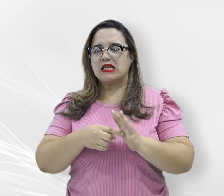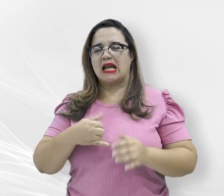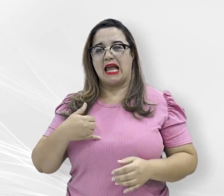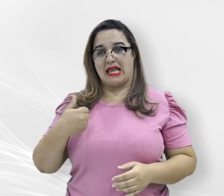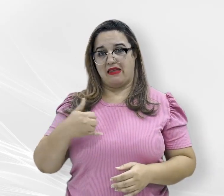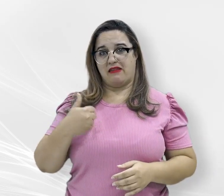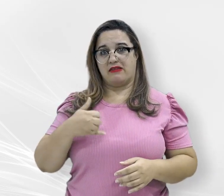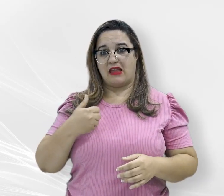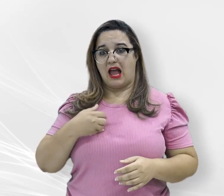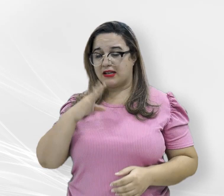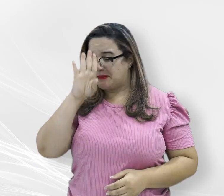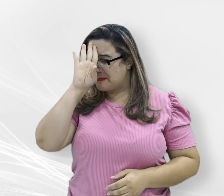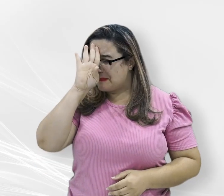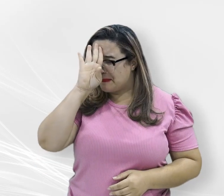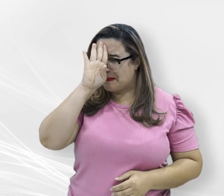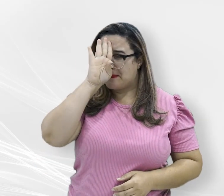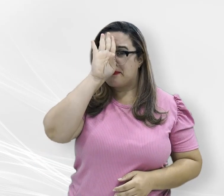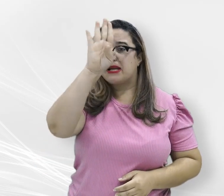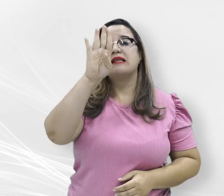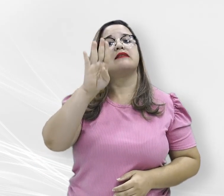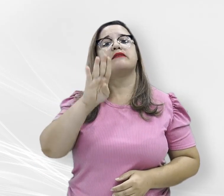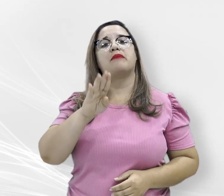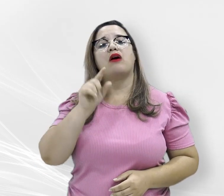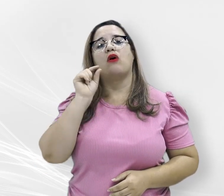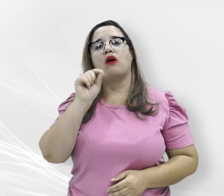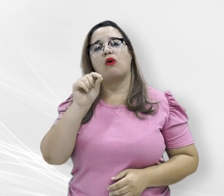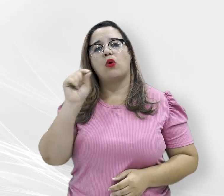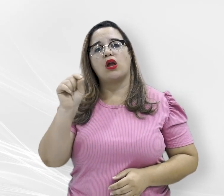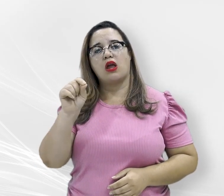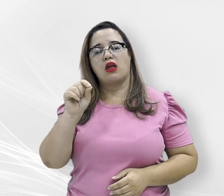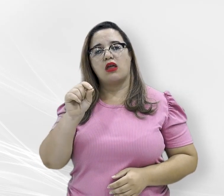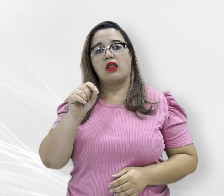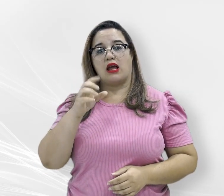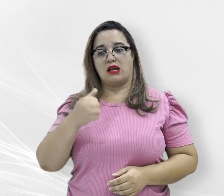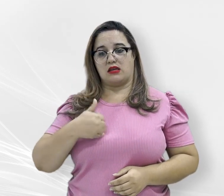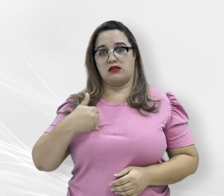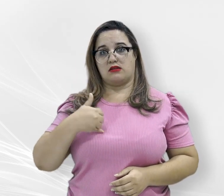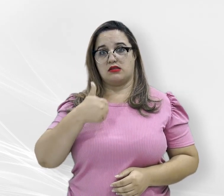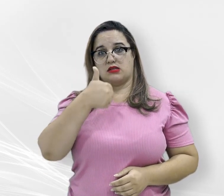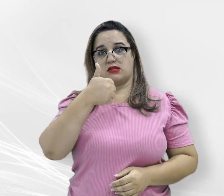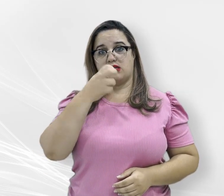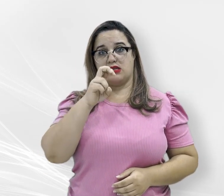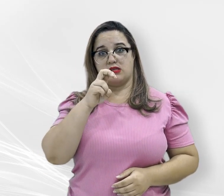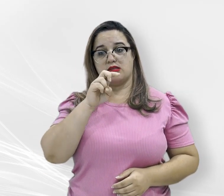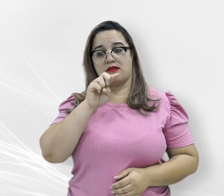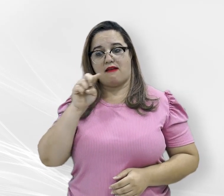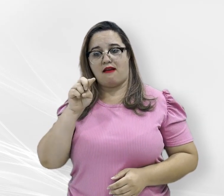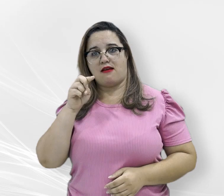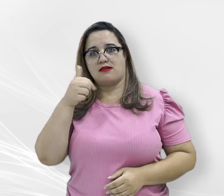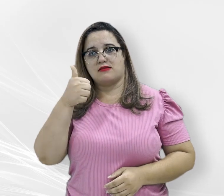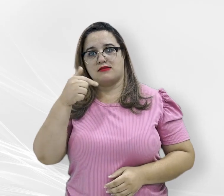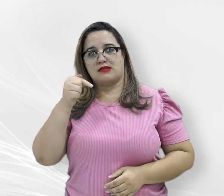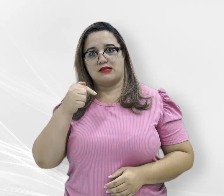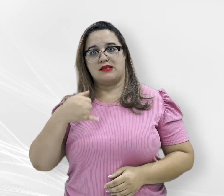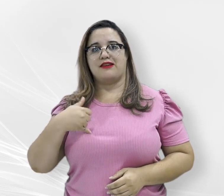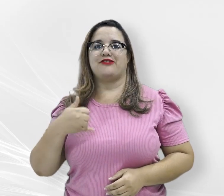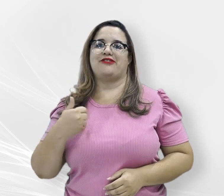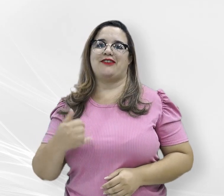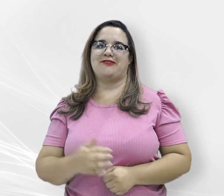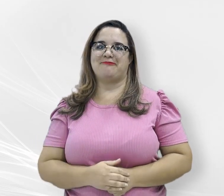predominante na data do cometimento do ato infracional situa-se entre 15 e 17 anos de idade. A força e o alcance da